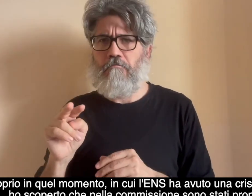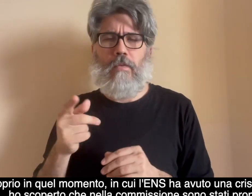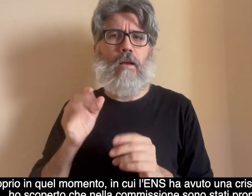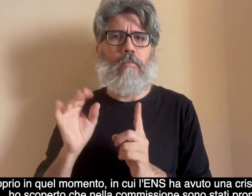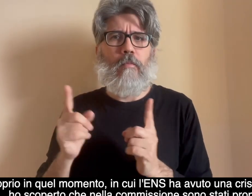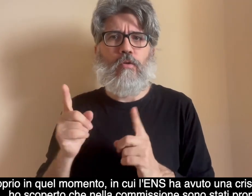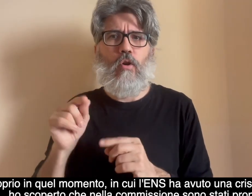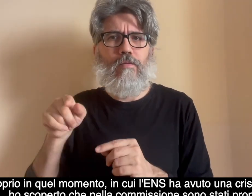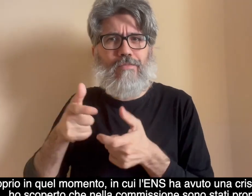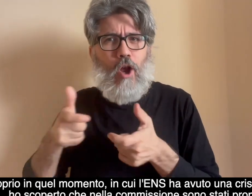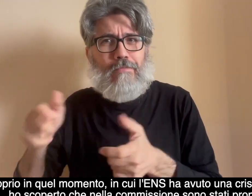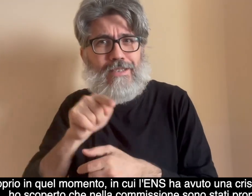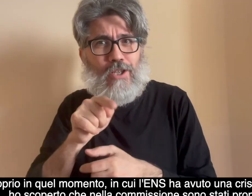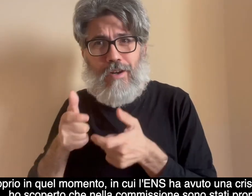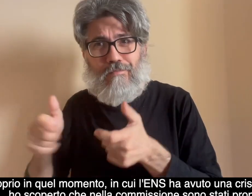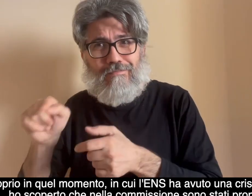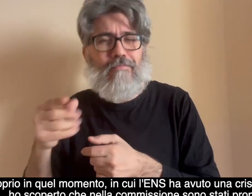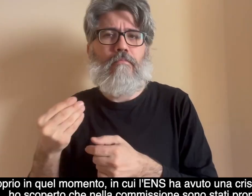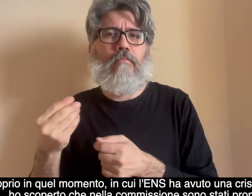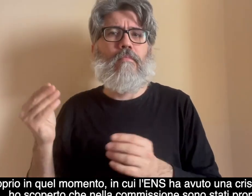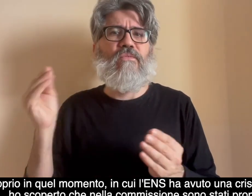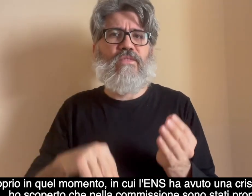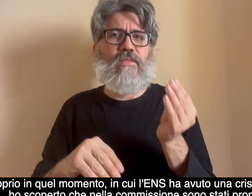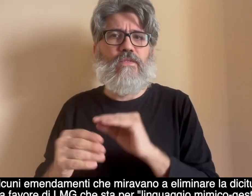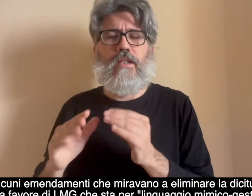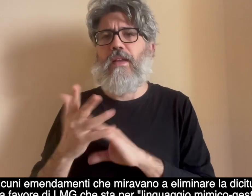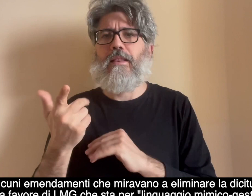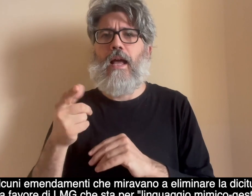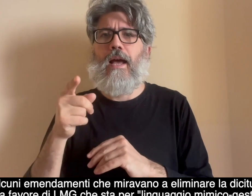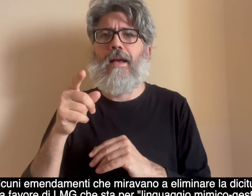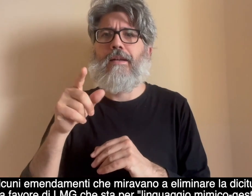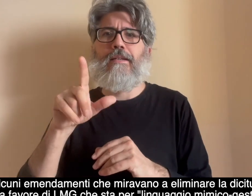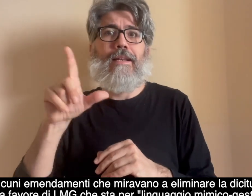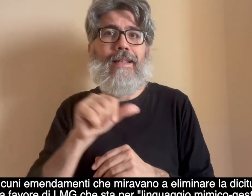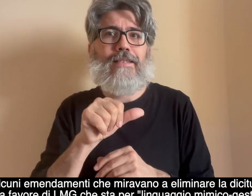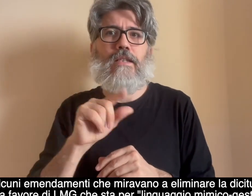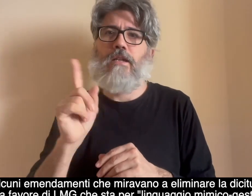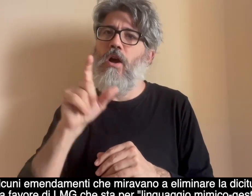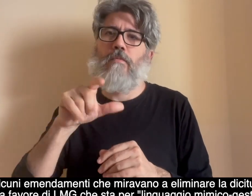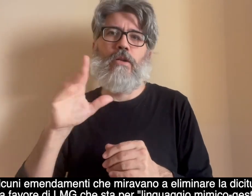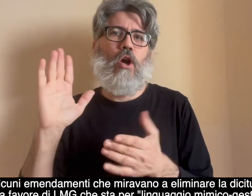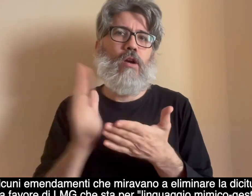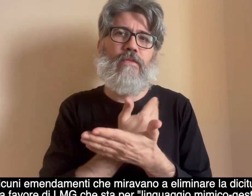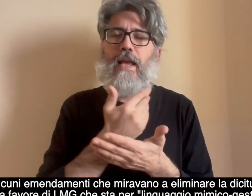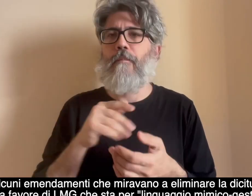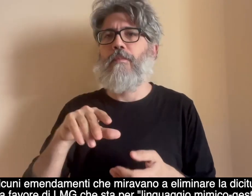che nella commissione erano stati proposti alcuni emendamenti che miravano a eliminare la dicitura liszt a favore di